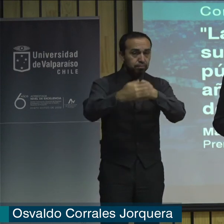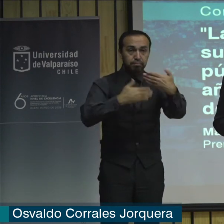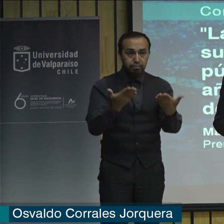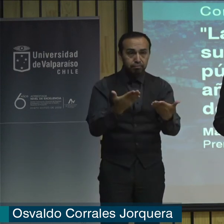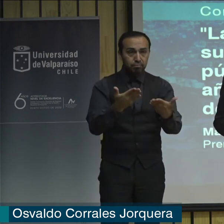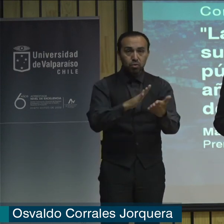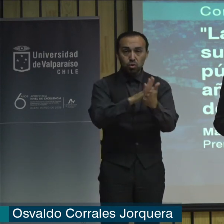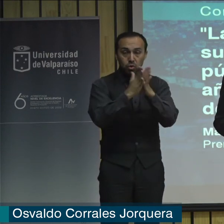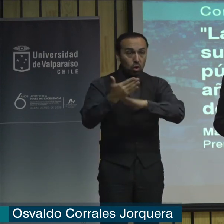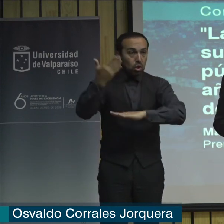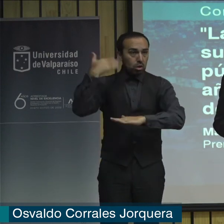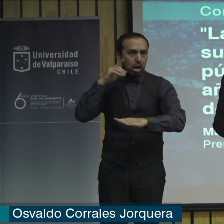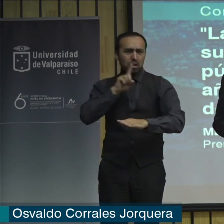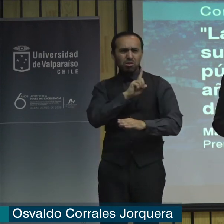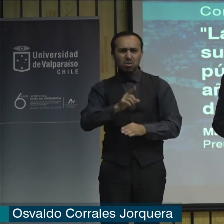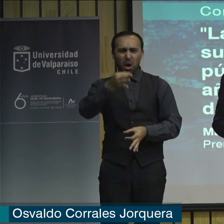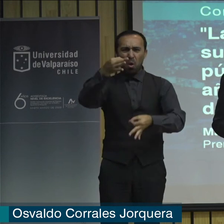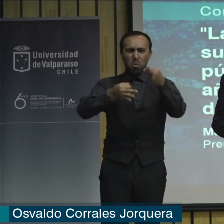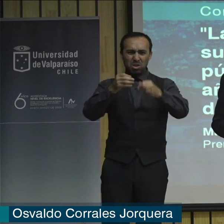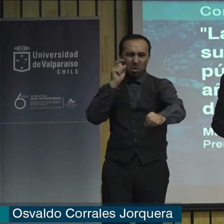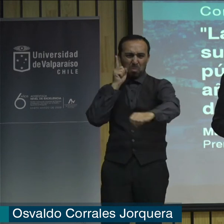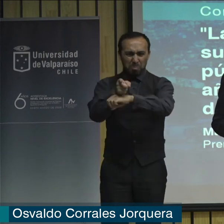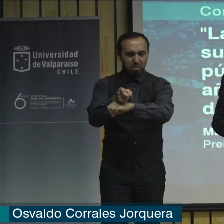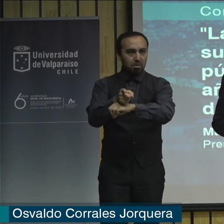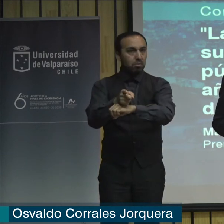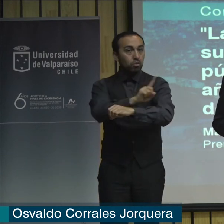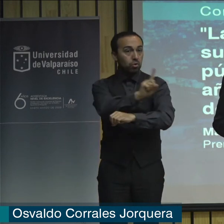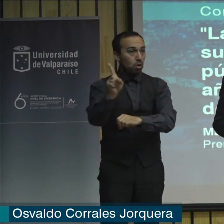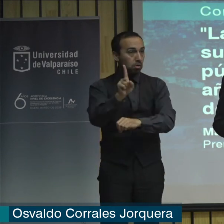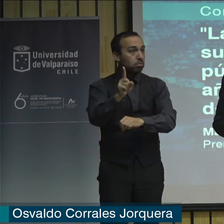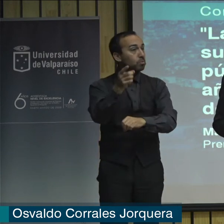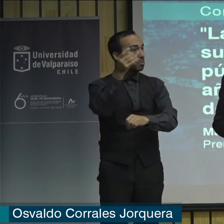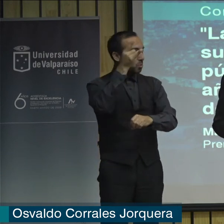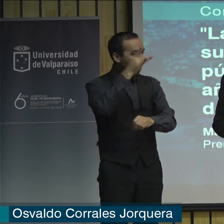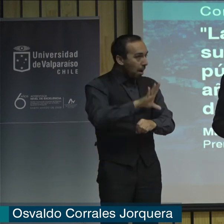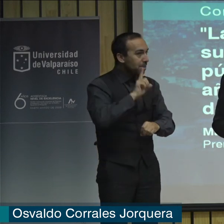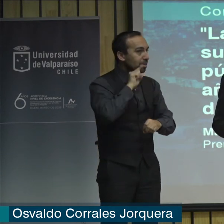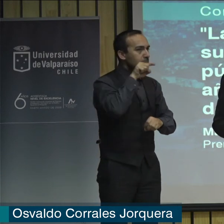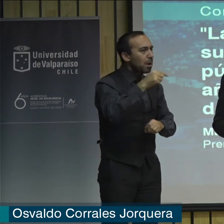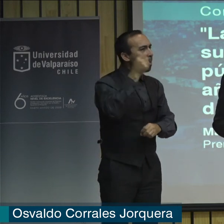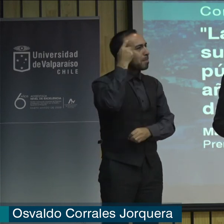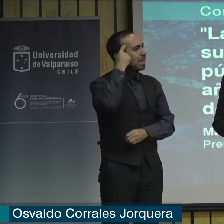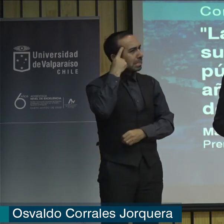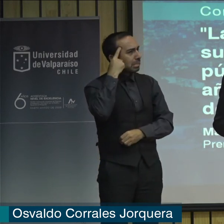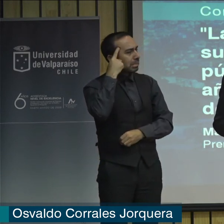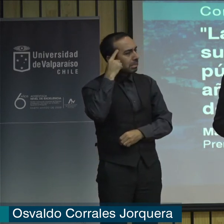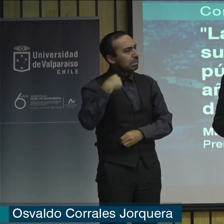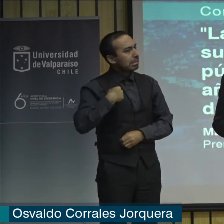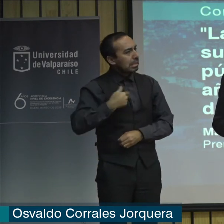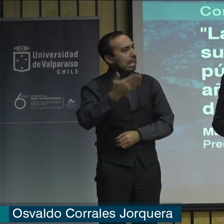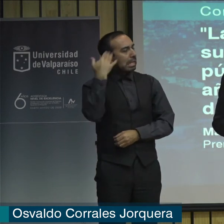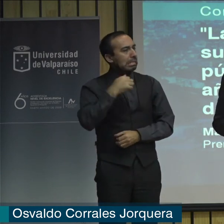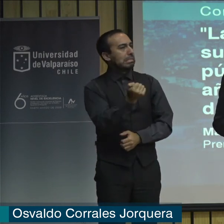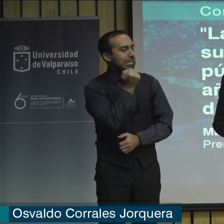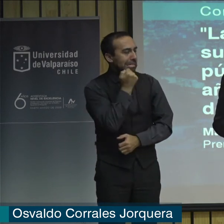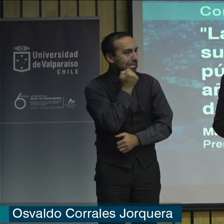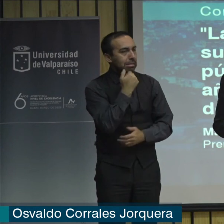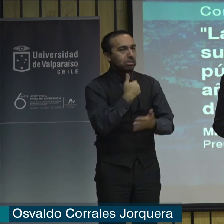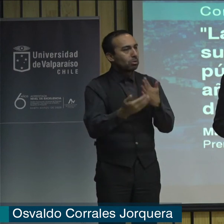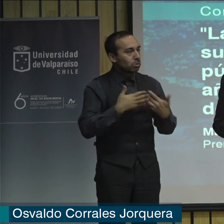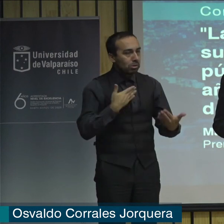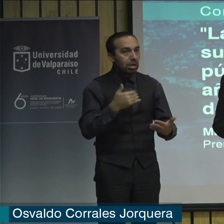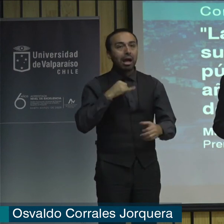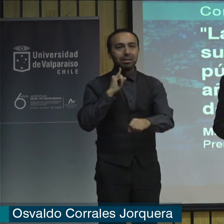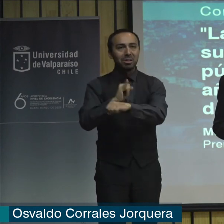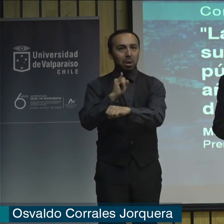no con fines de enjuiciamiento sino que para aquilatar debidamente En qué fallamos e institucionalmente reparar